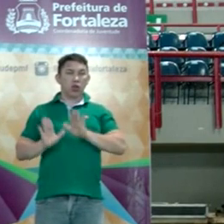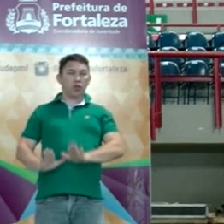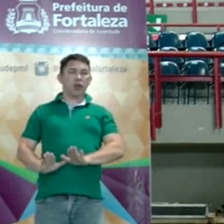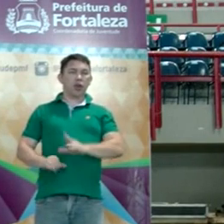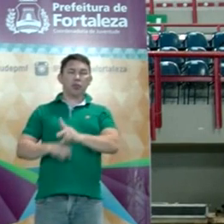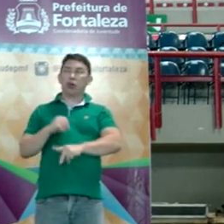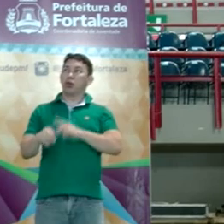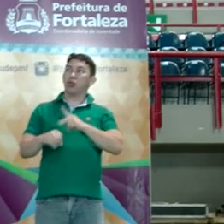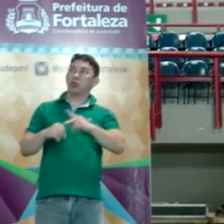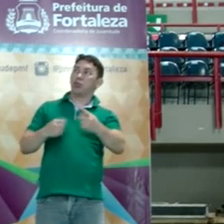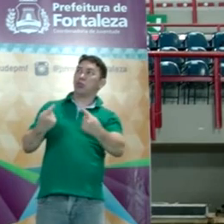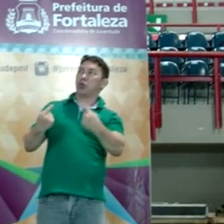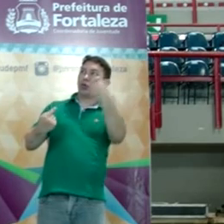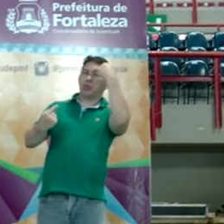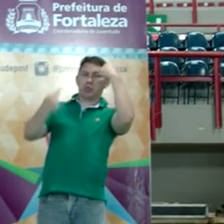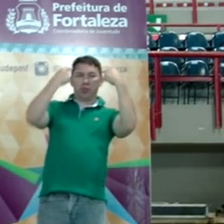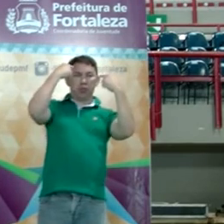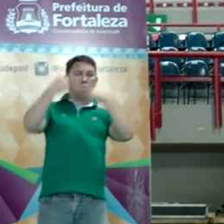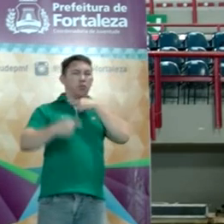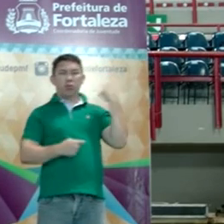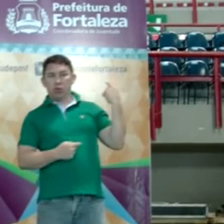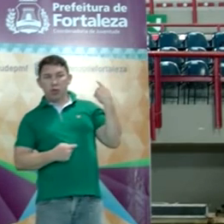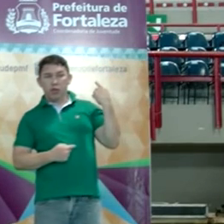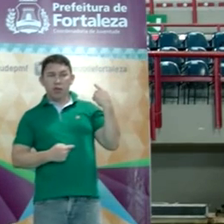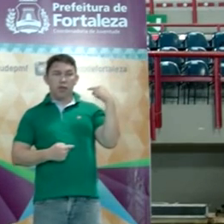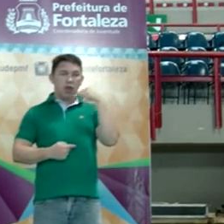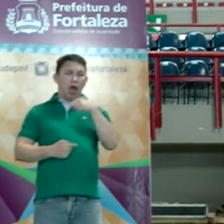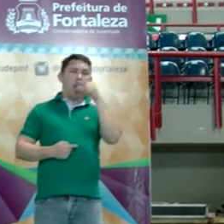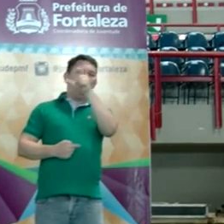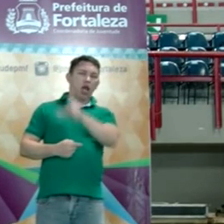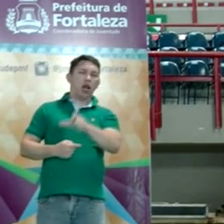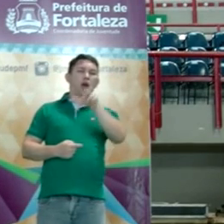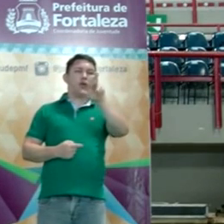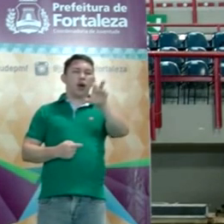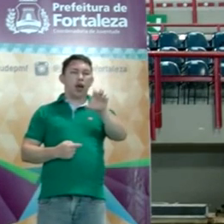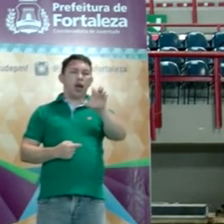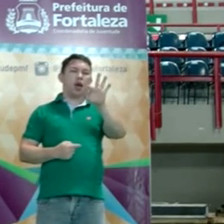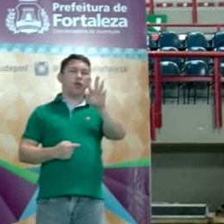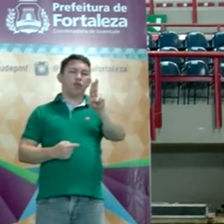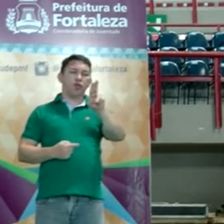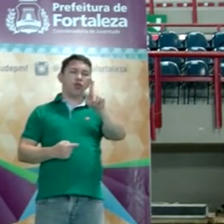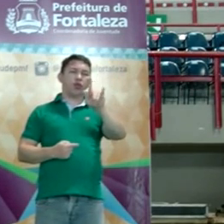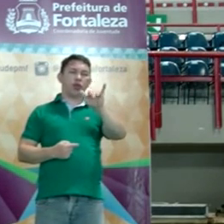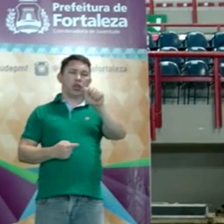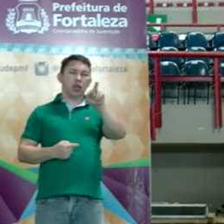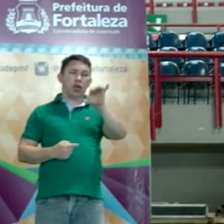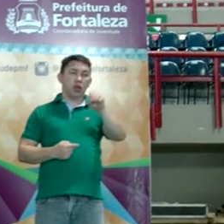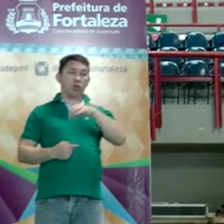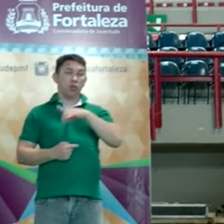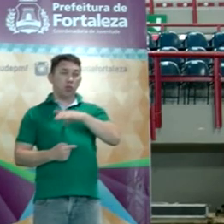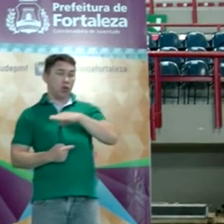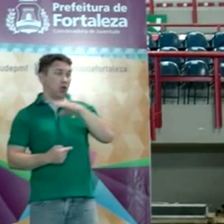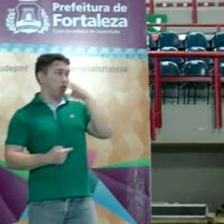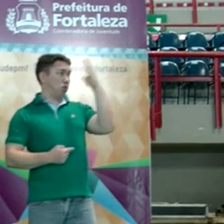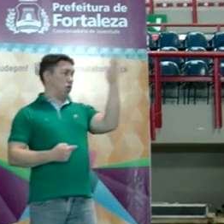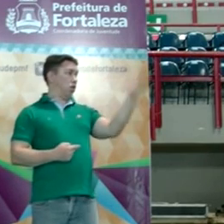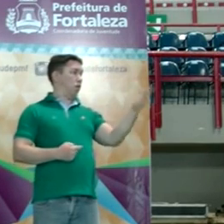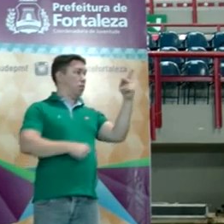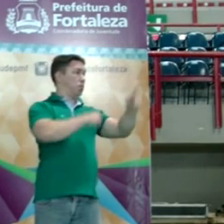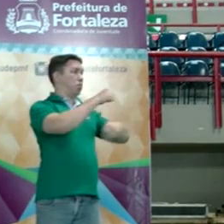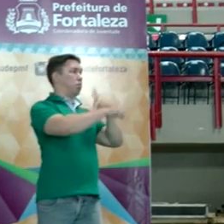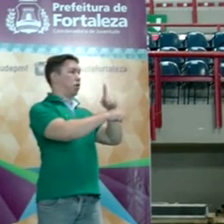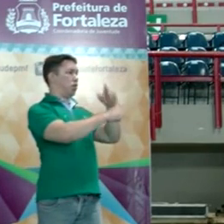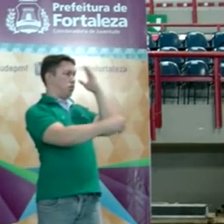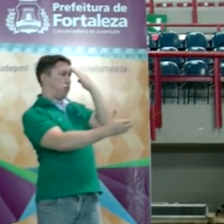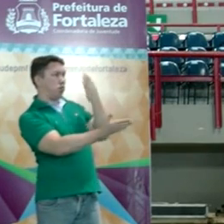continuar no país. Isso é um refugiado. Esse cara, ele vai pedir o refúgio nos